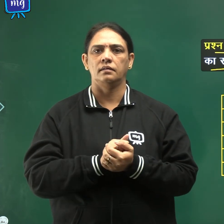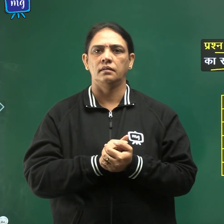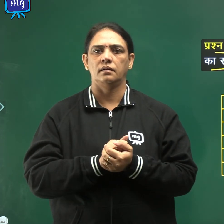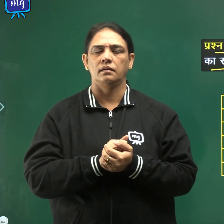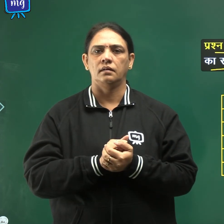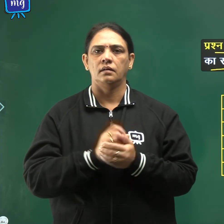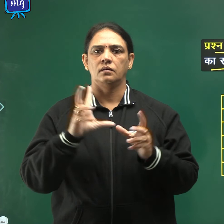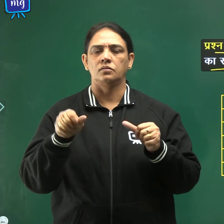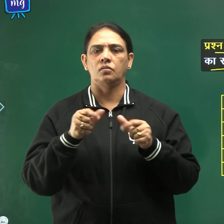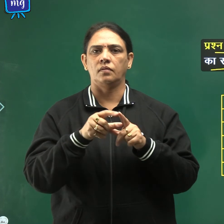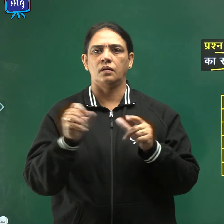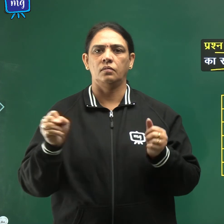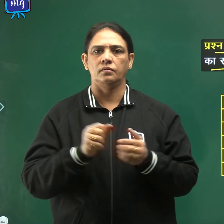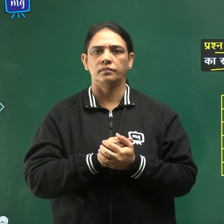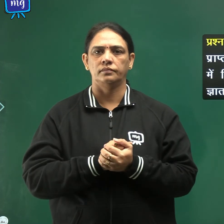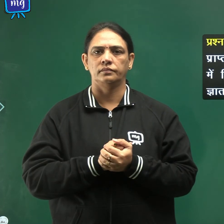ज्ञात करो।